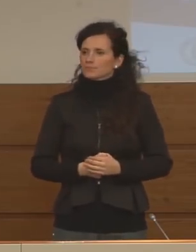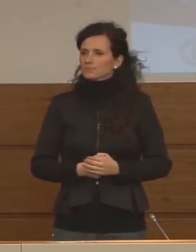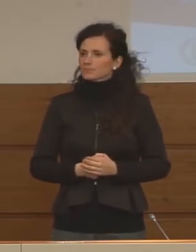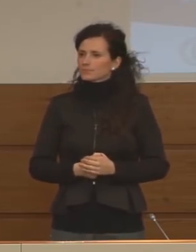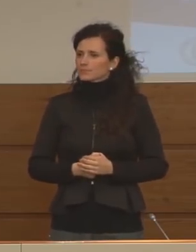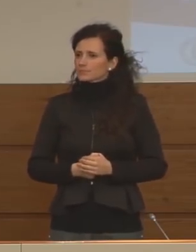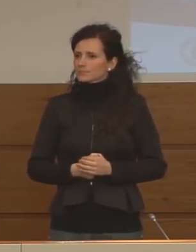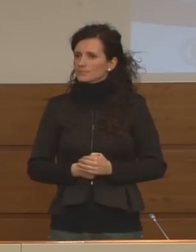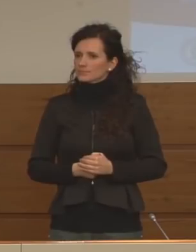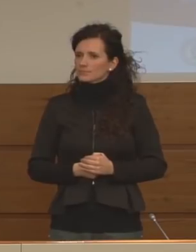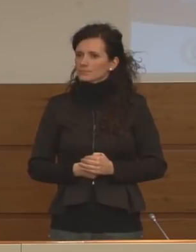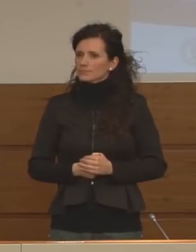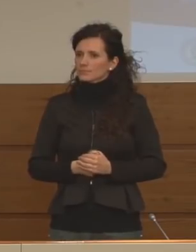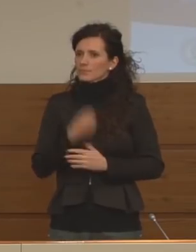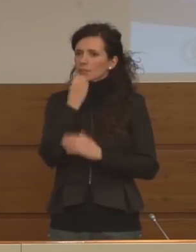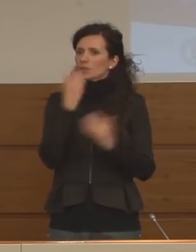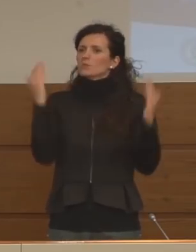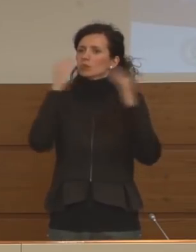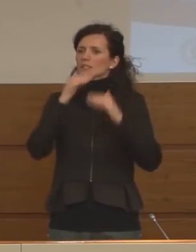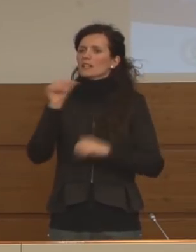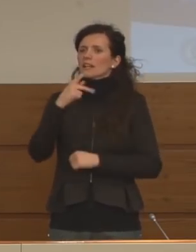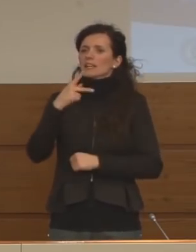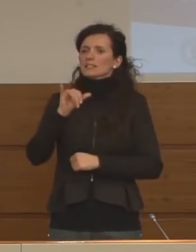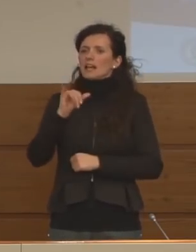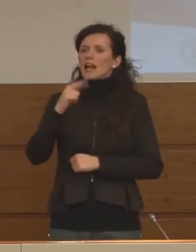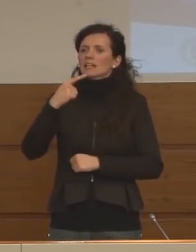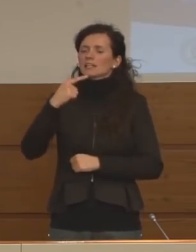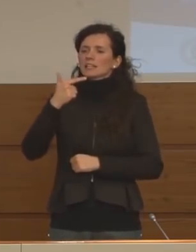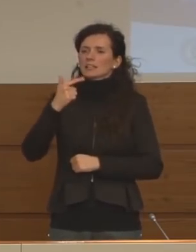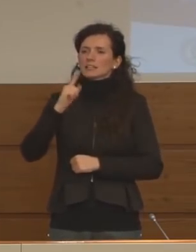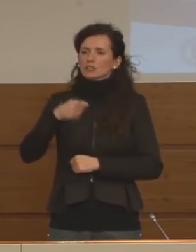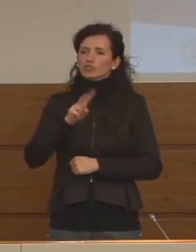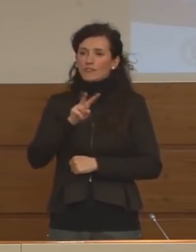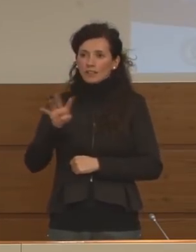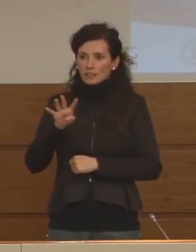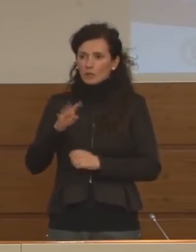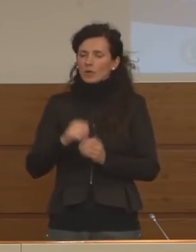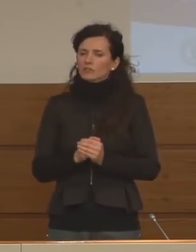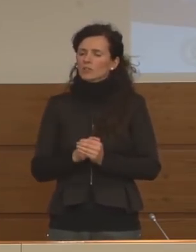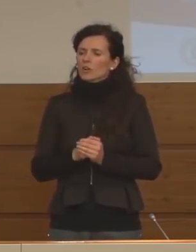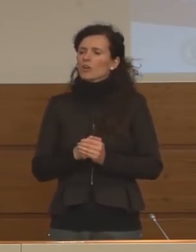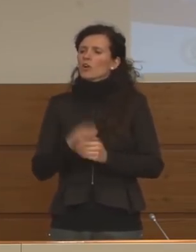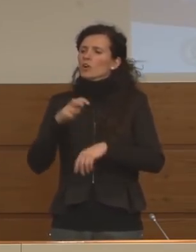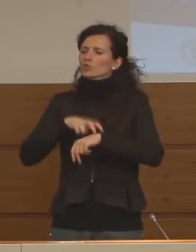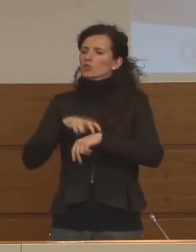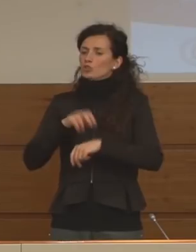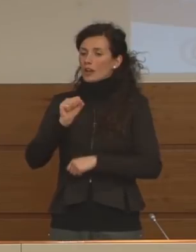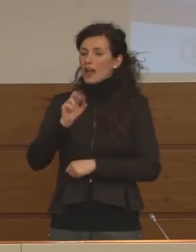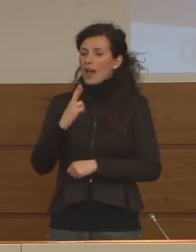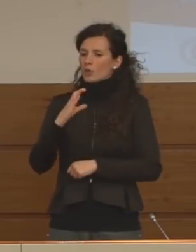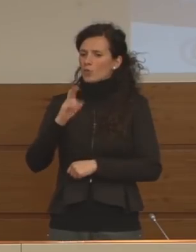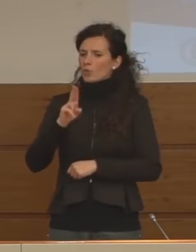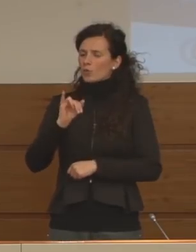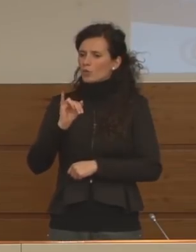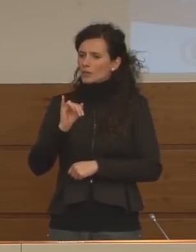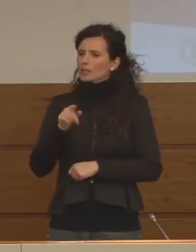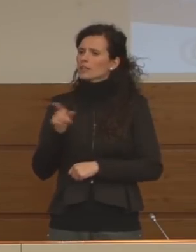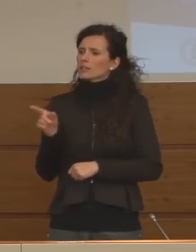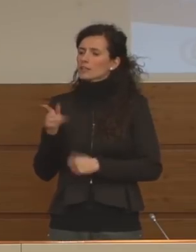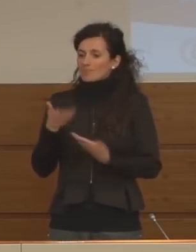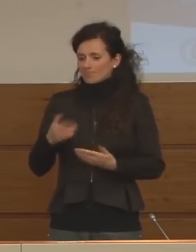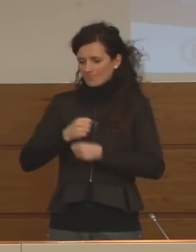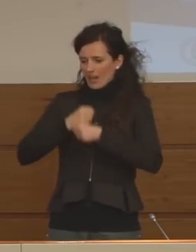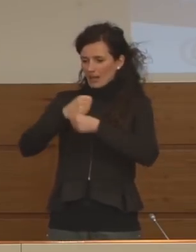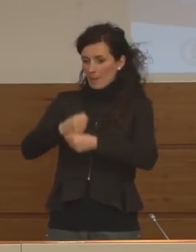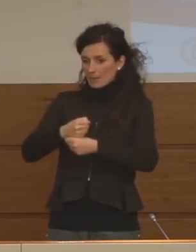buonasera e paola morta sky tg24 dottor arcuri lei in questo momento rappresenta anche la